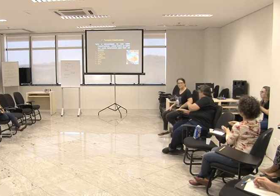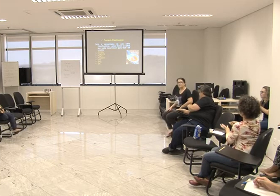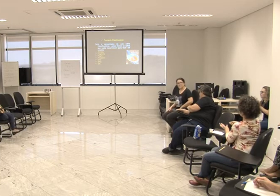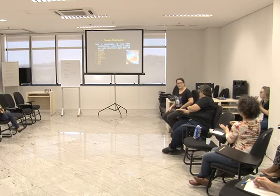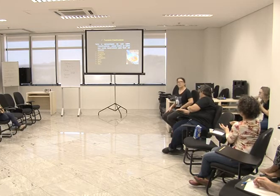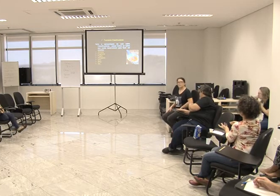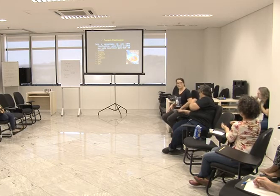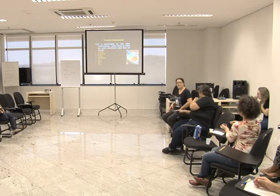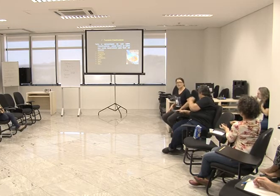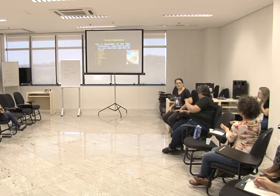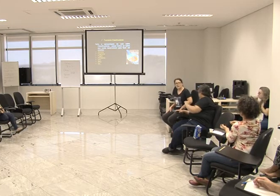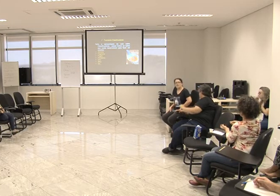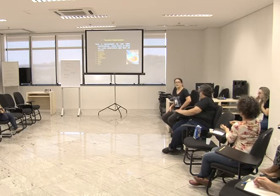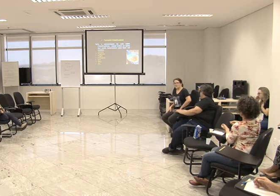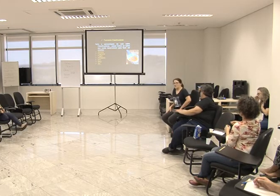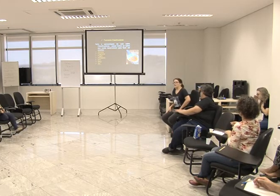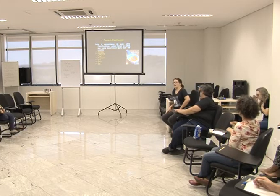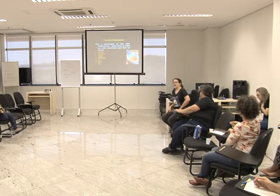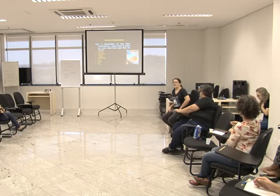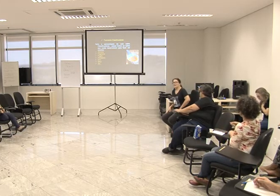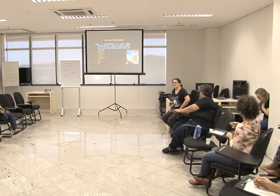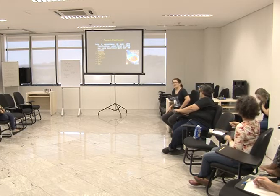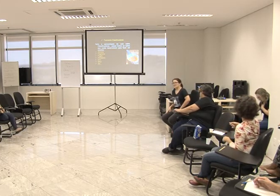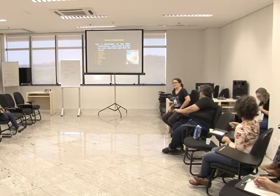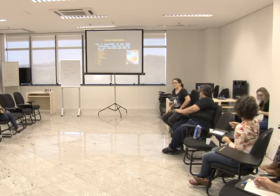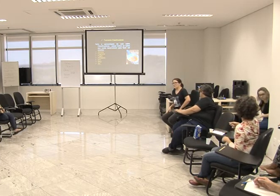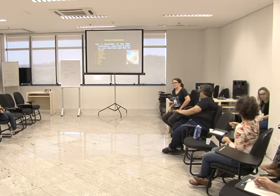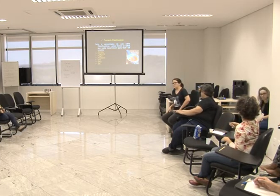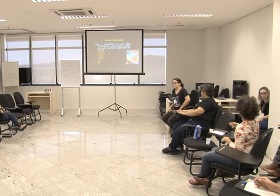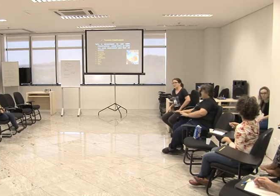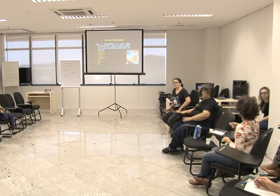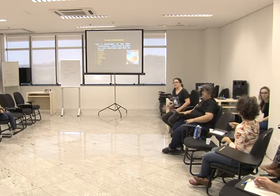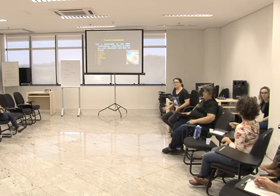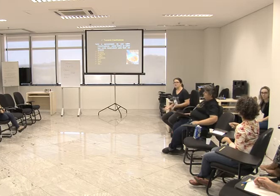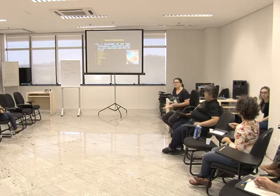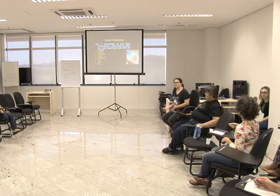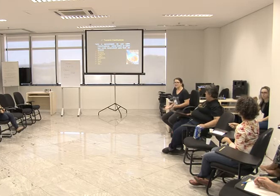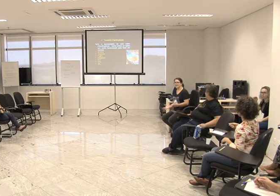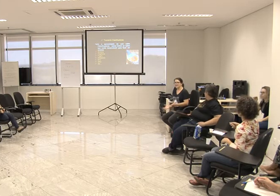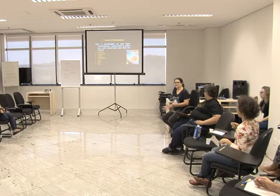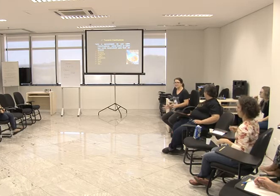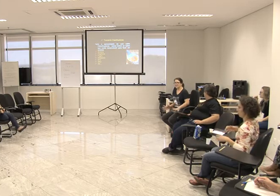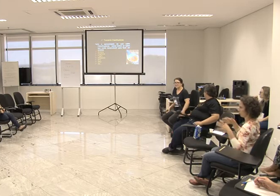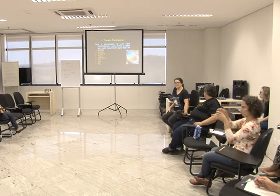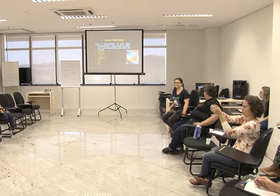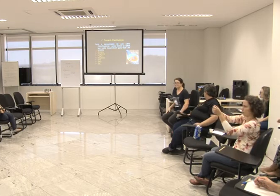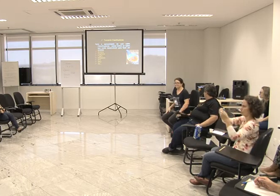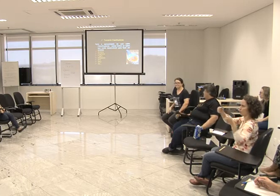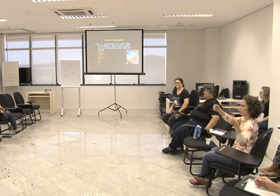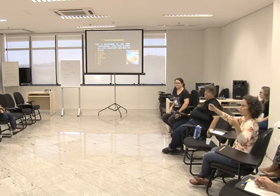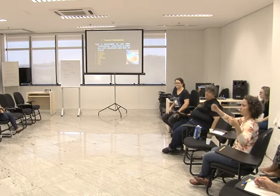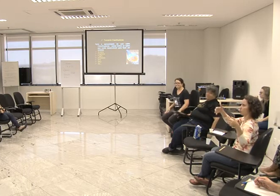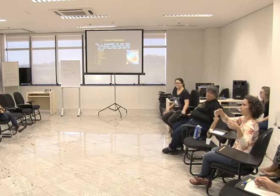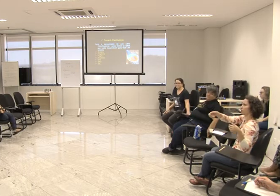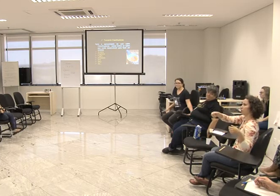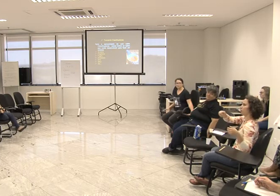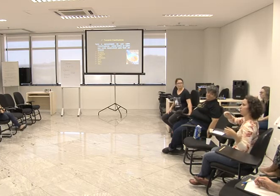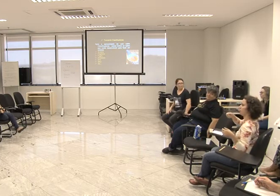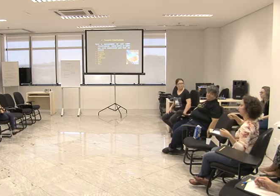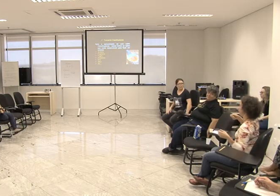mesmo. Só para... Ai, é uma delícia, eu amo. E ainda é no fogão de lenha que faz. Tudo no fogão de